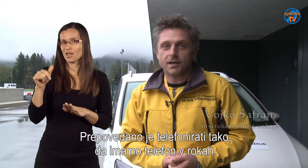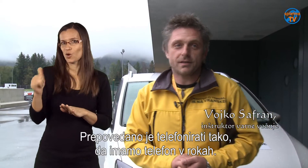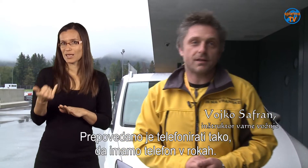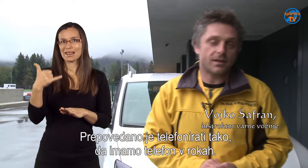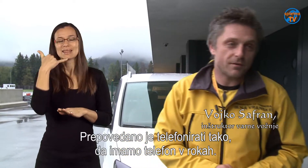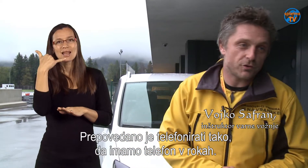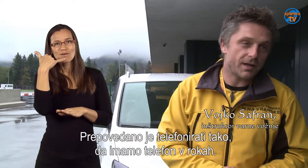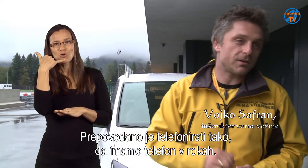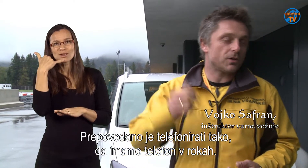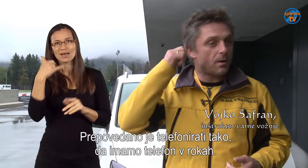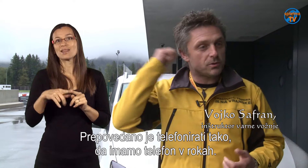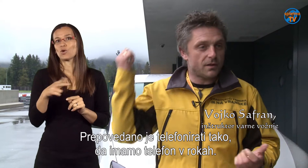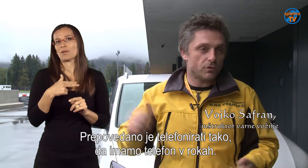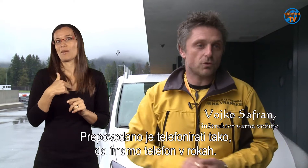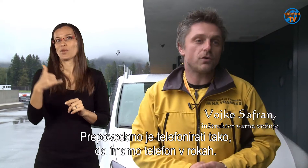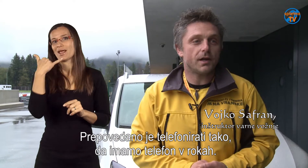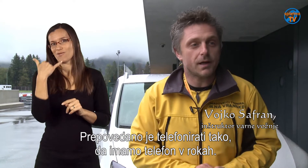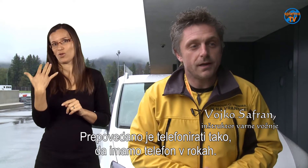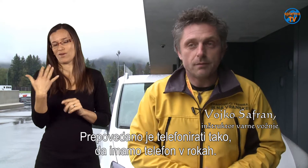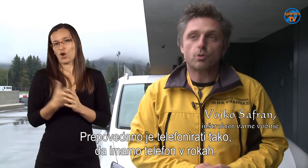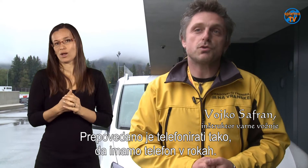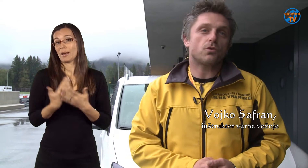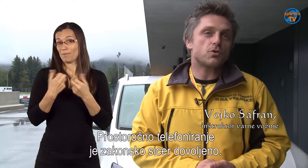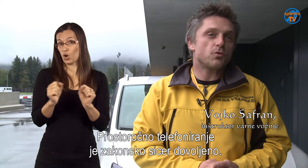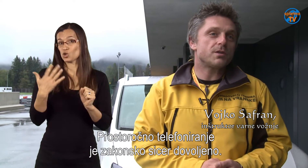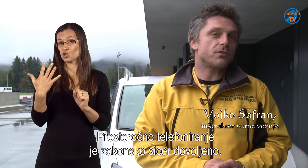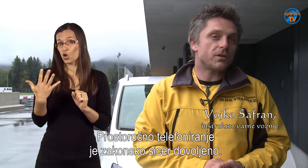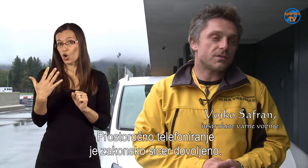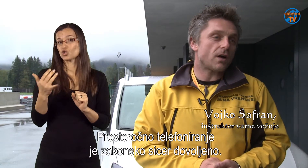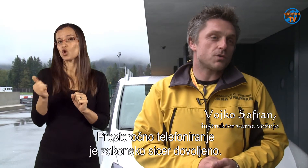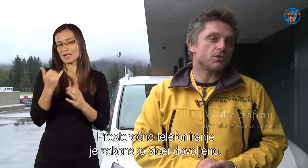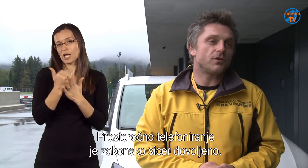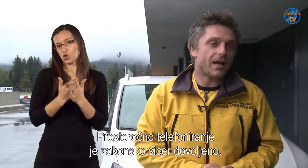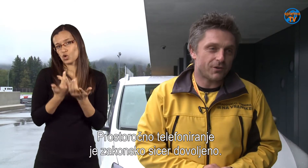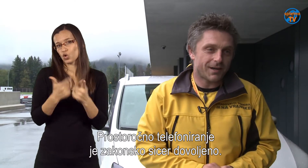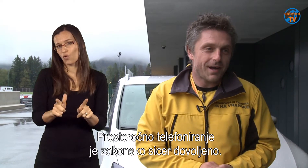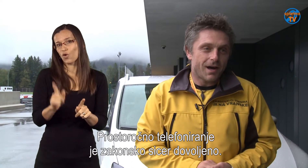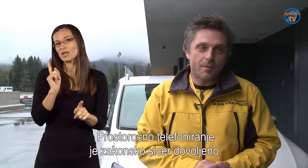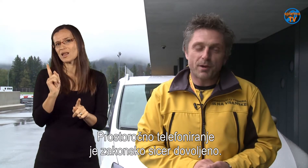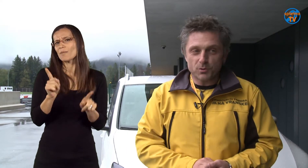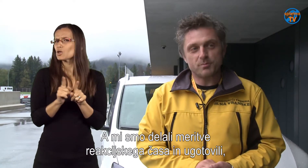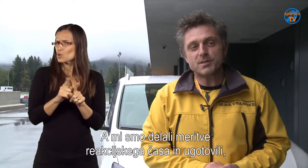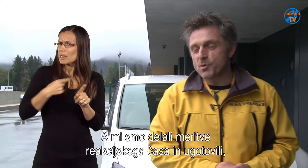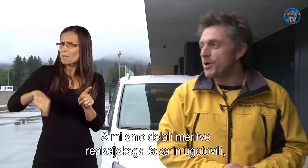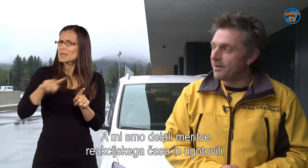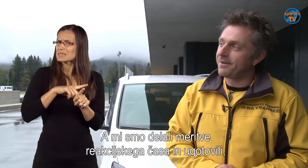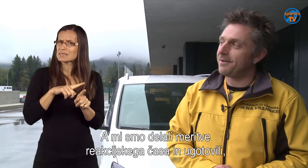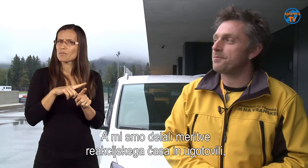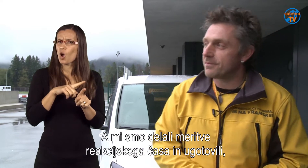Prepovedano je telefonirati, tako da imamo telefon v roki, prostoročno v bistvu je zakonsko dovoljeno. Ampak tudi mi